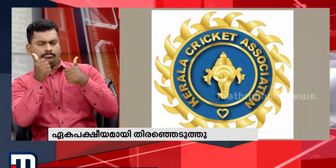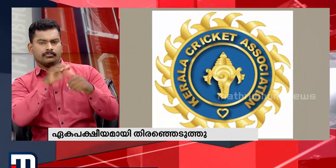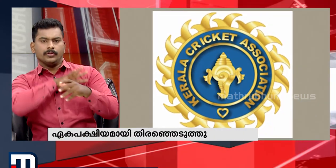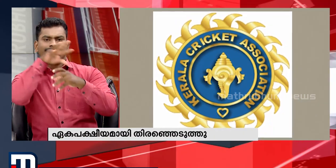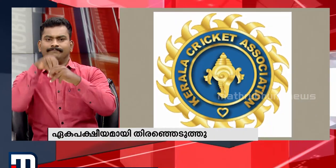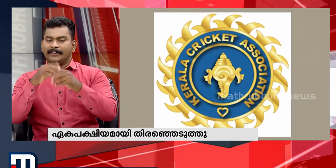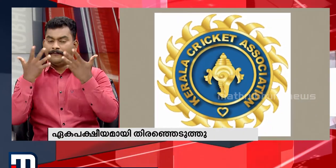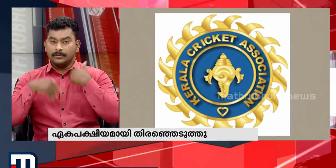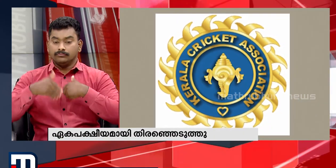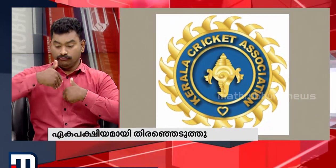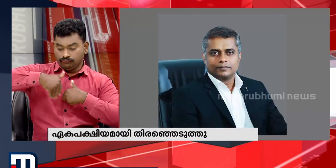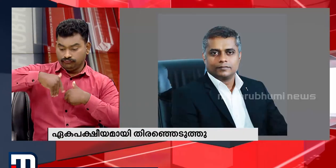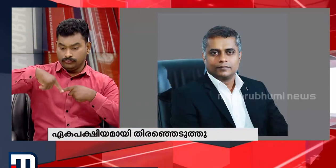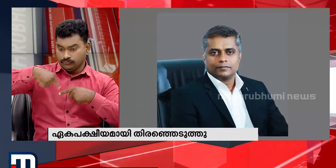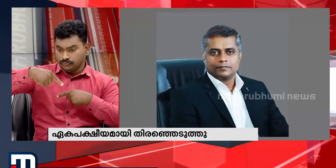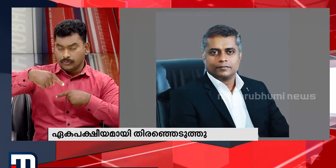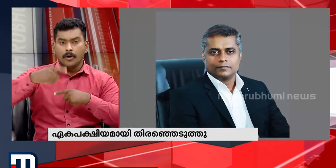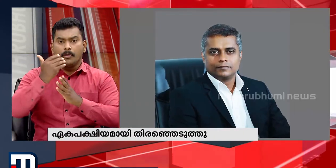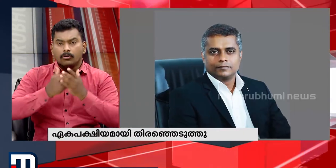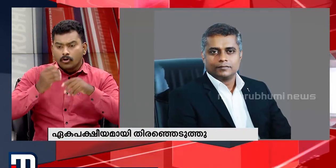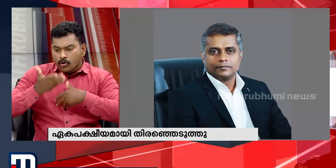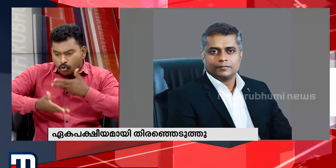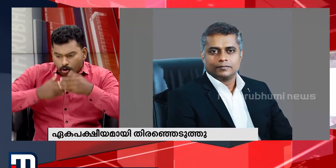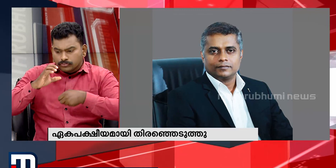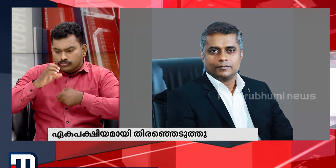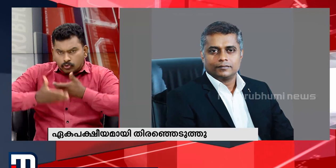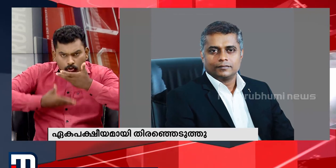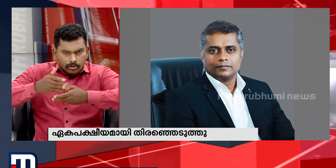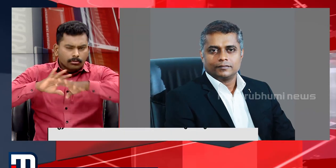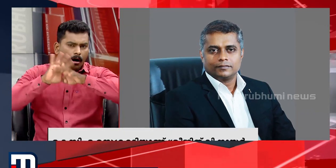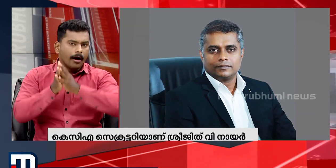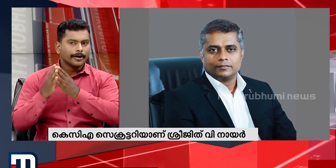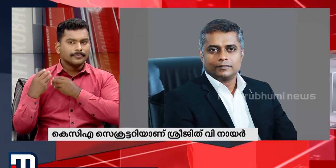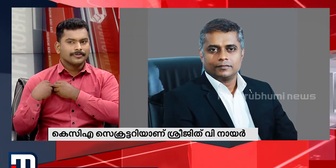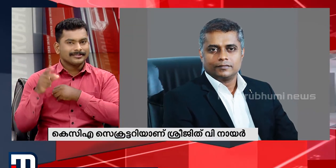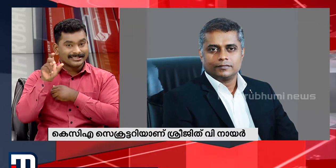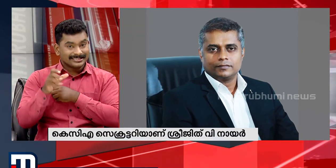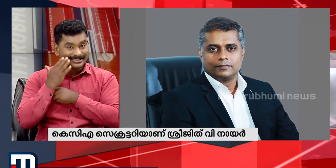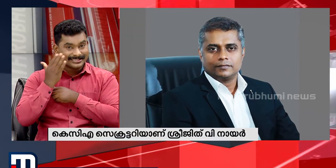ദക്ഷിണമേഖല ടൂർണമെന്റുകളുടെ ടീം കോച്ച് തുടങ്ങിയ കാര്യങ്ങളുടെ ചുമതലയാണ് ശ്രീജിത് നായർ വഹിക്കുന്നത്.